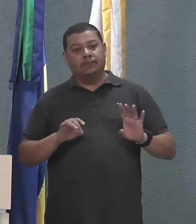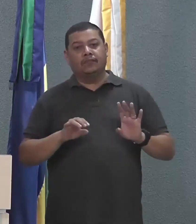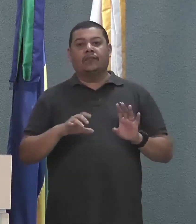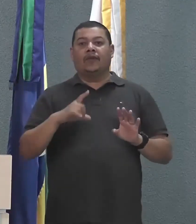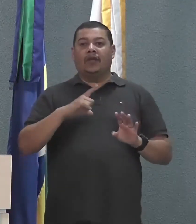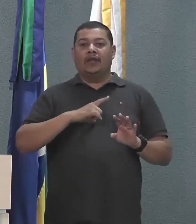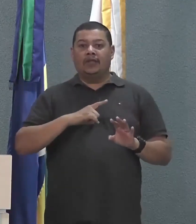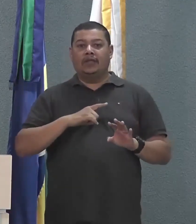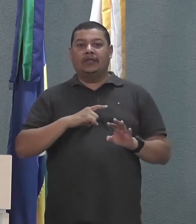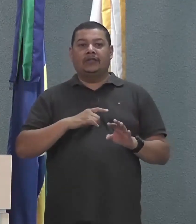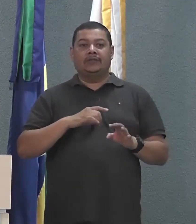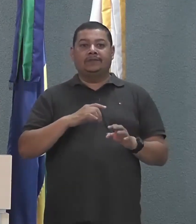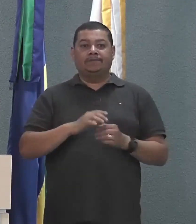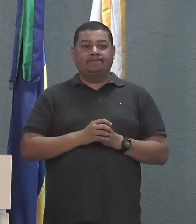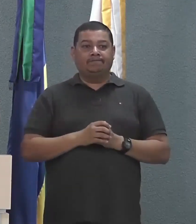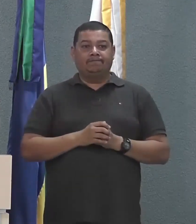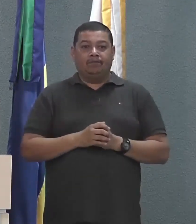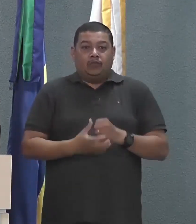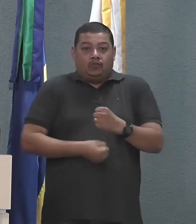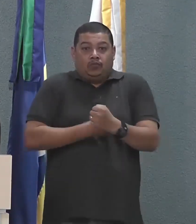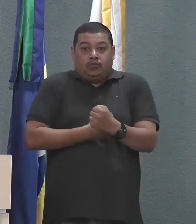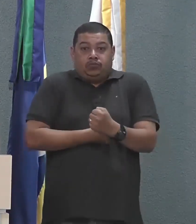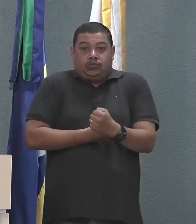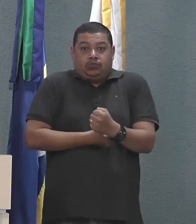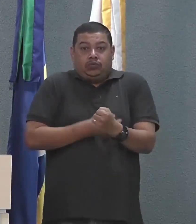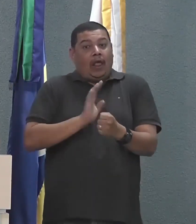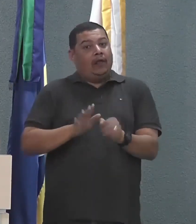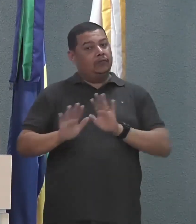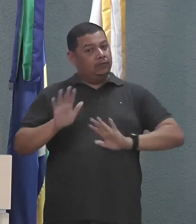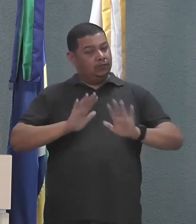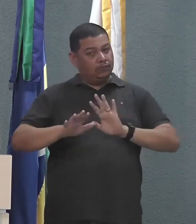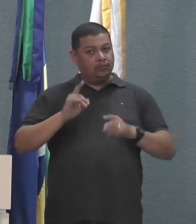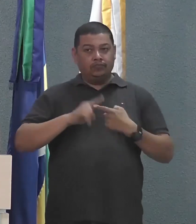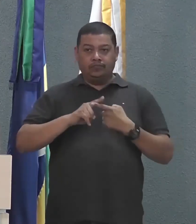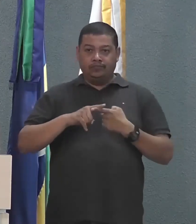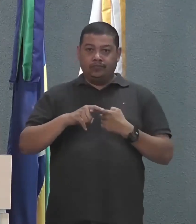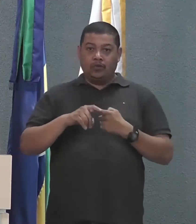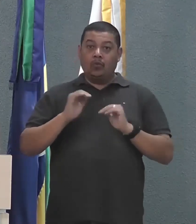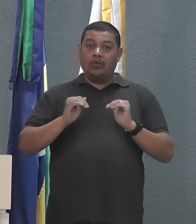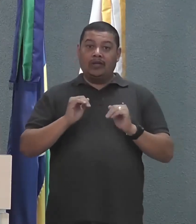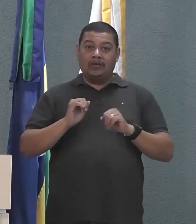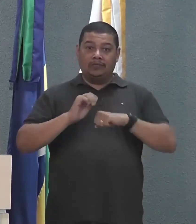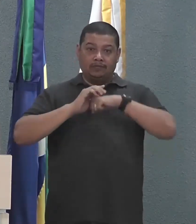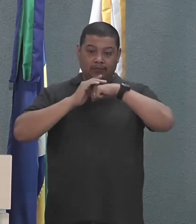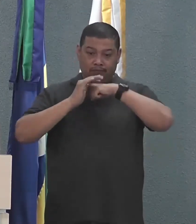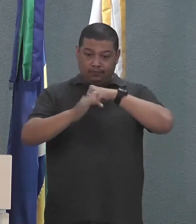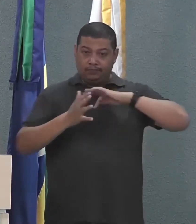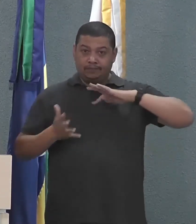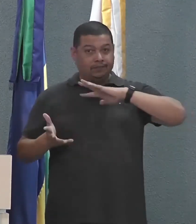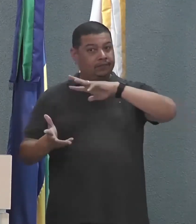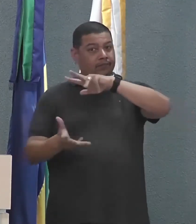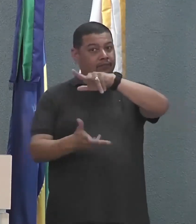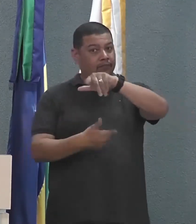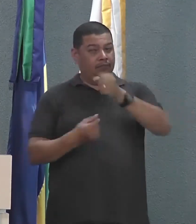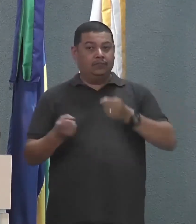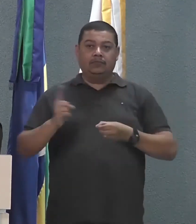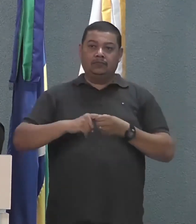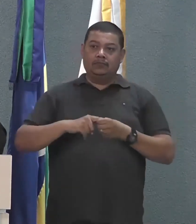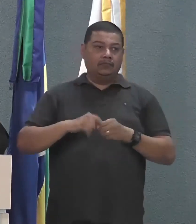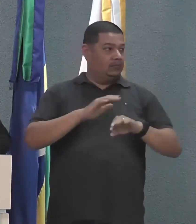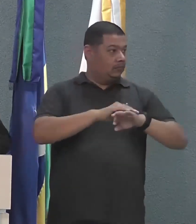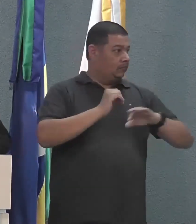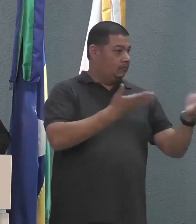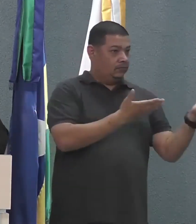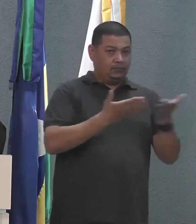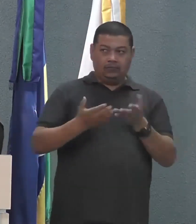diabetes, hipertensão, para que a gente possa não voltar àquela pandemia que nós tivemos há tempos atrás. Convidar a